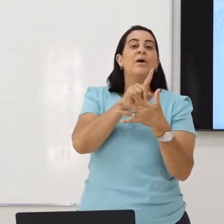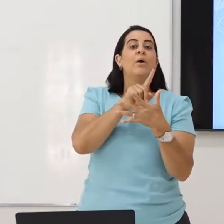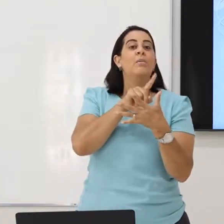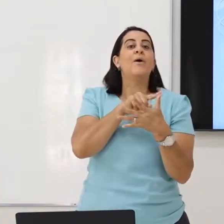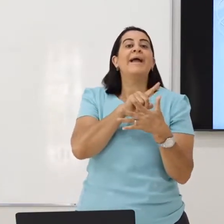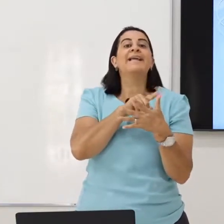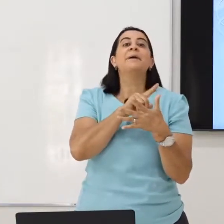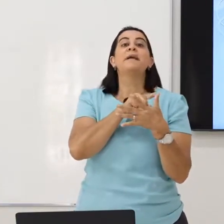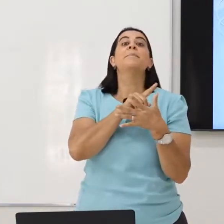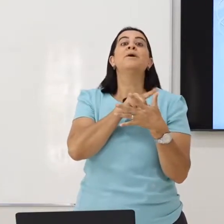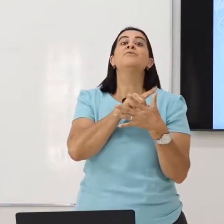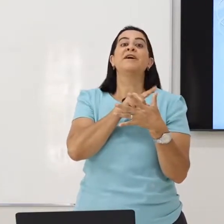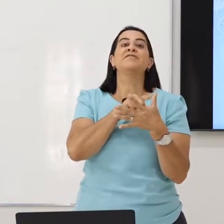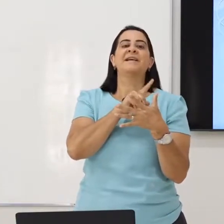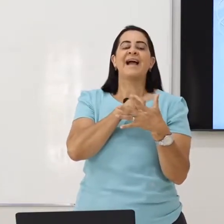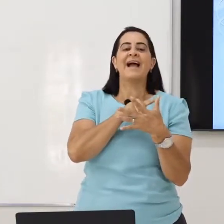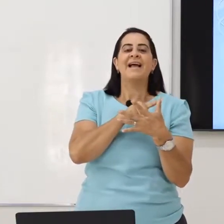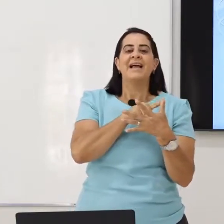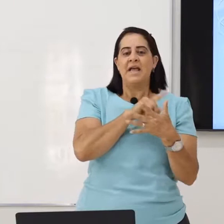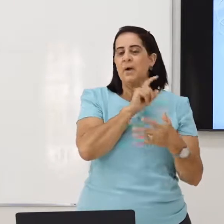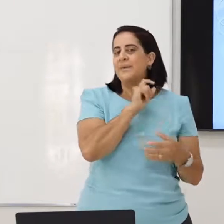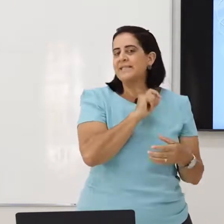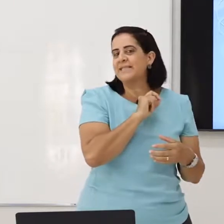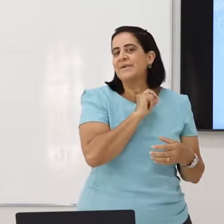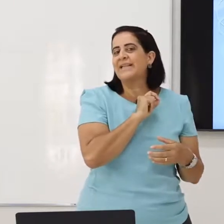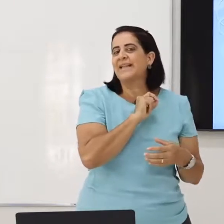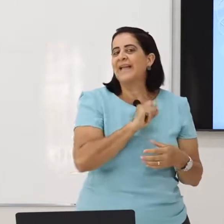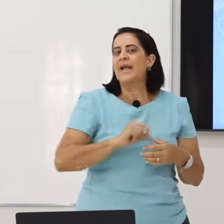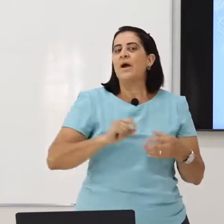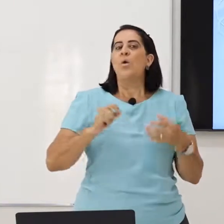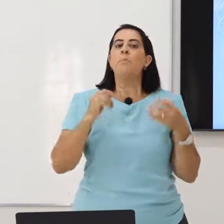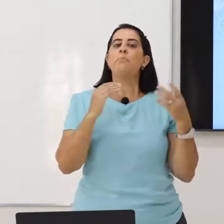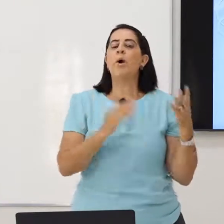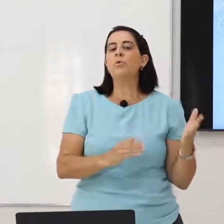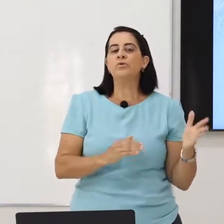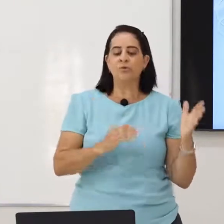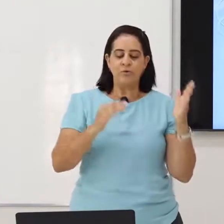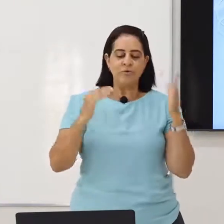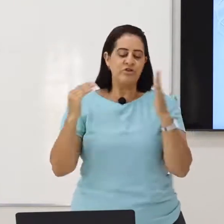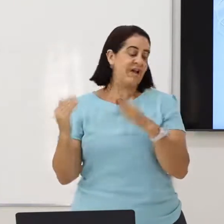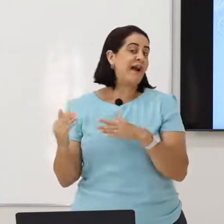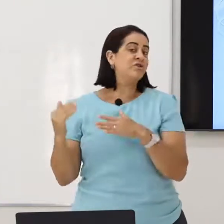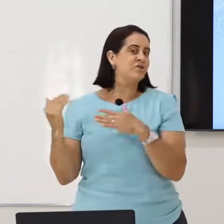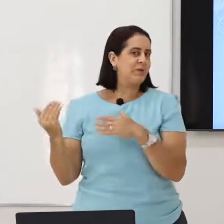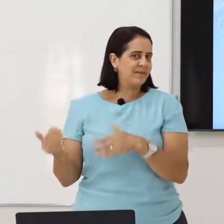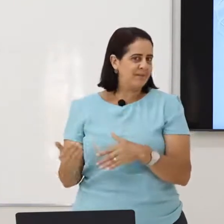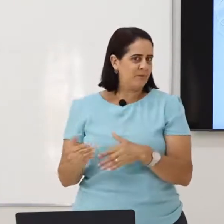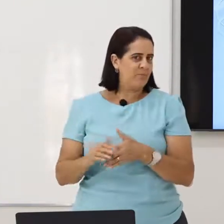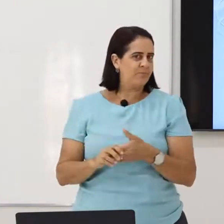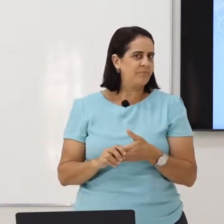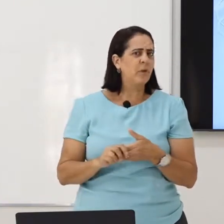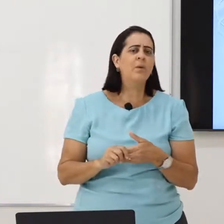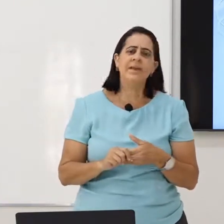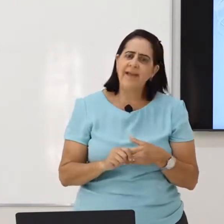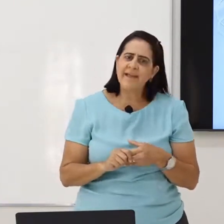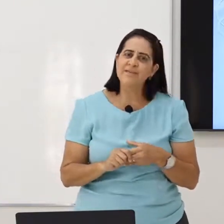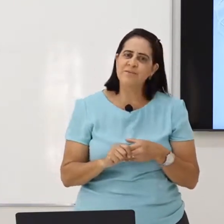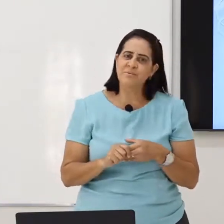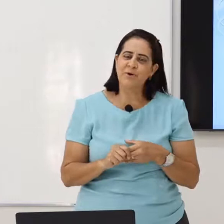como é que a minha mão vai ficar, eu preciso entender o ponto de articulação. O que é isso,